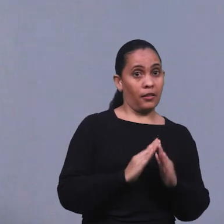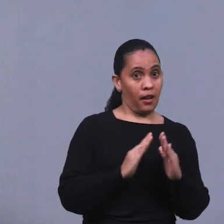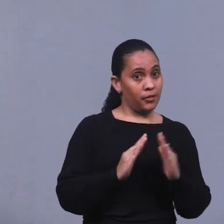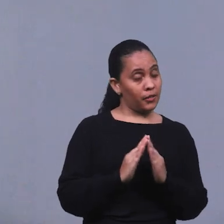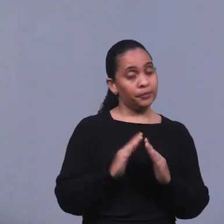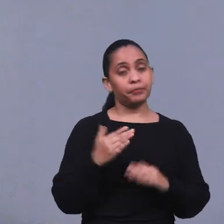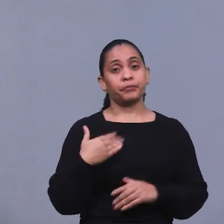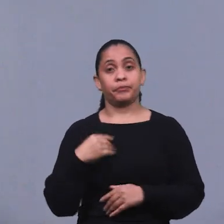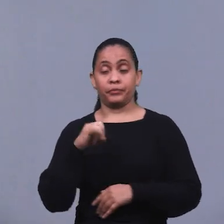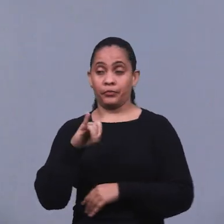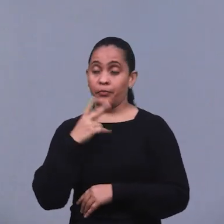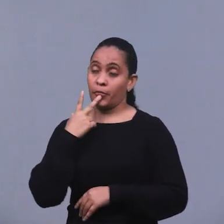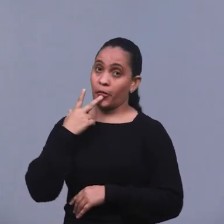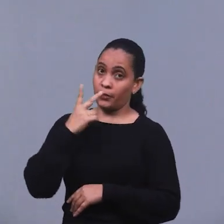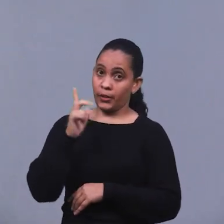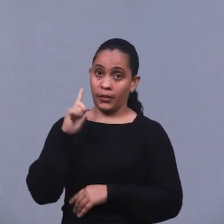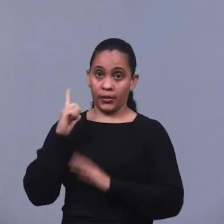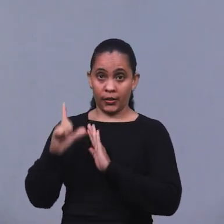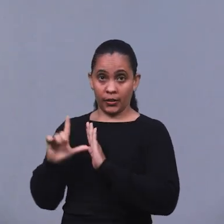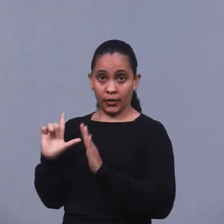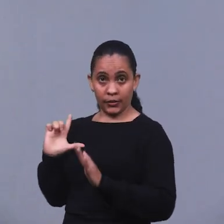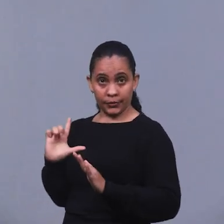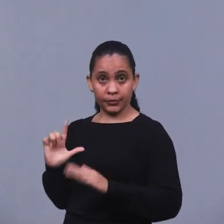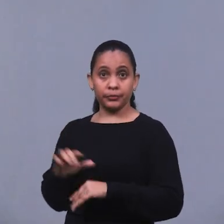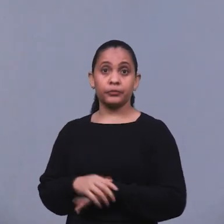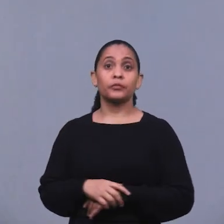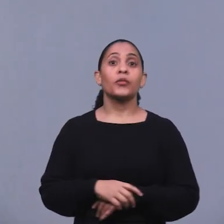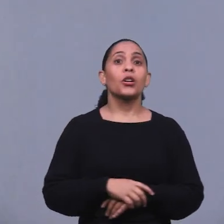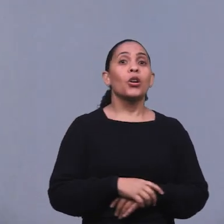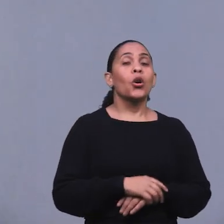porque o facultativo que eu falei anteriormente, com o código